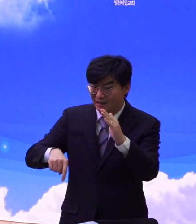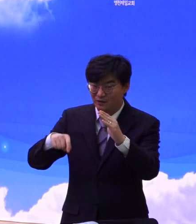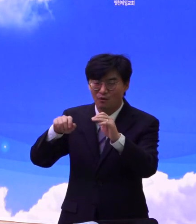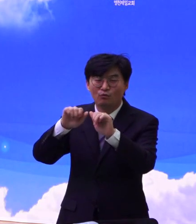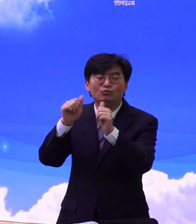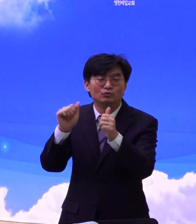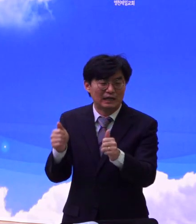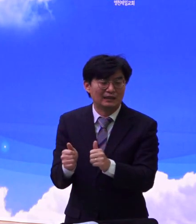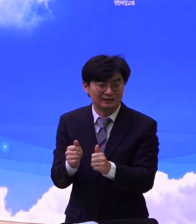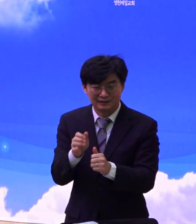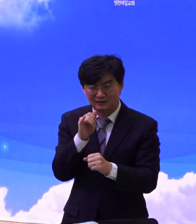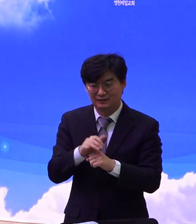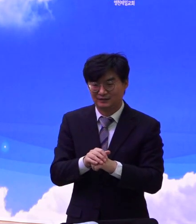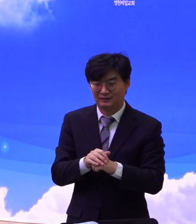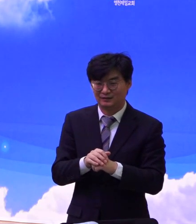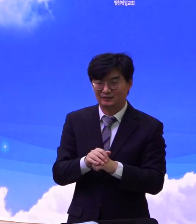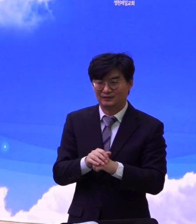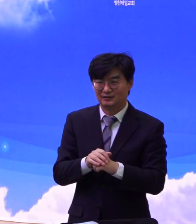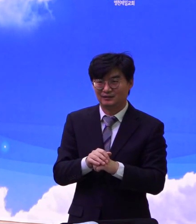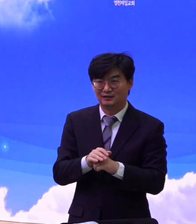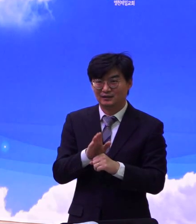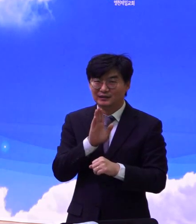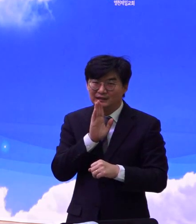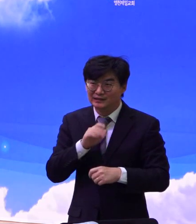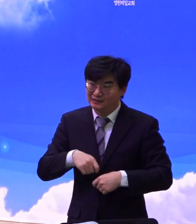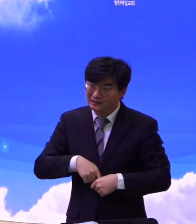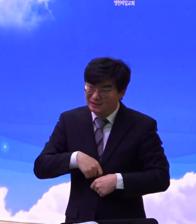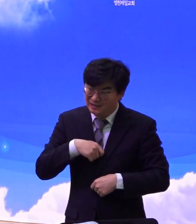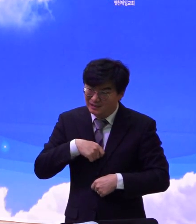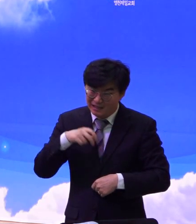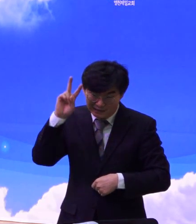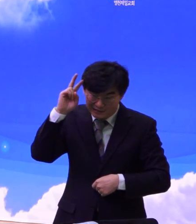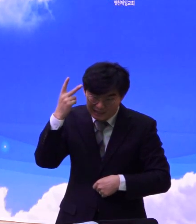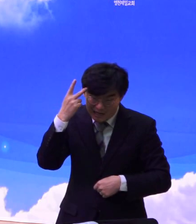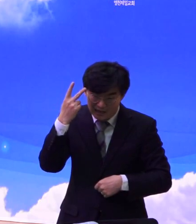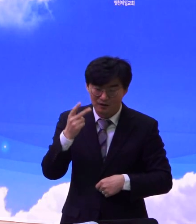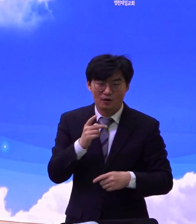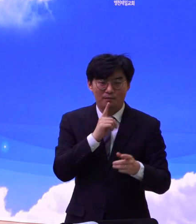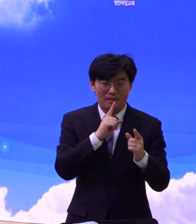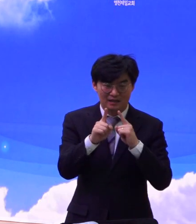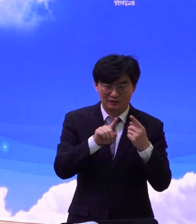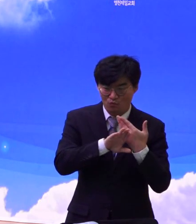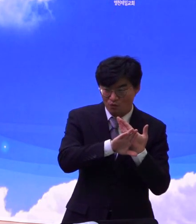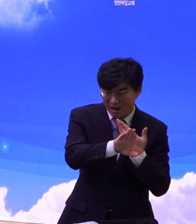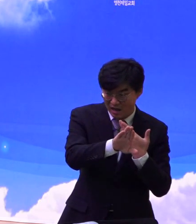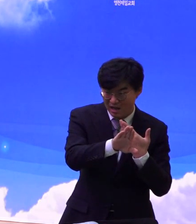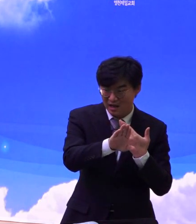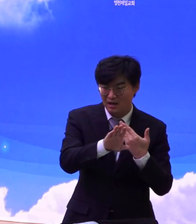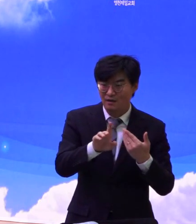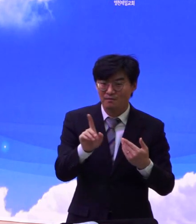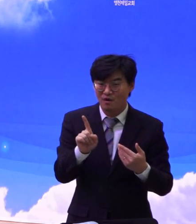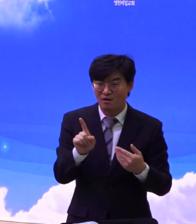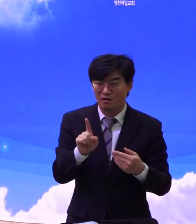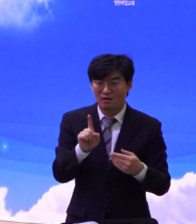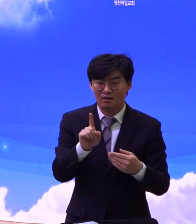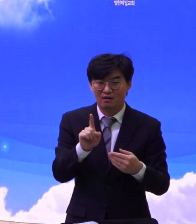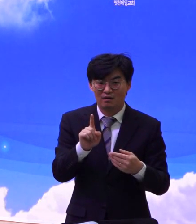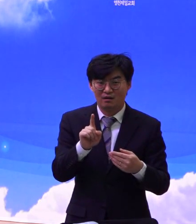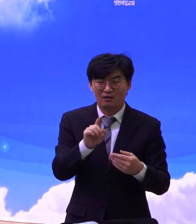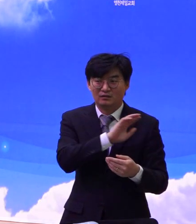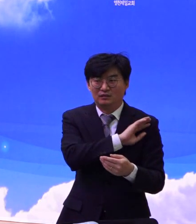우리들 안에도 진리 같은 비진리 말씀을 벗어난 능력이 없는 전통들이 있을